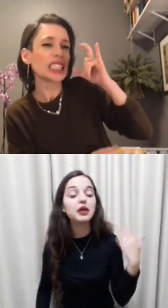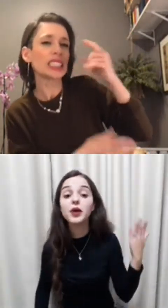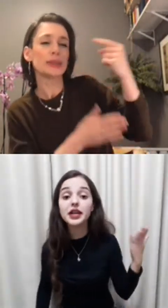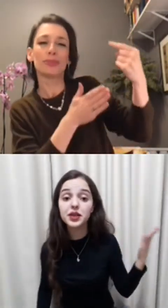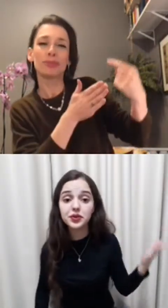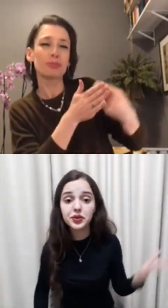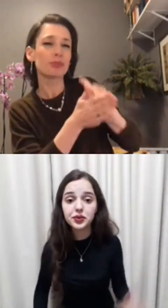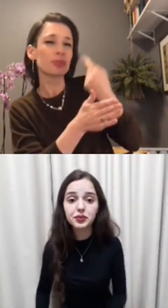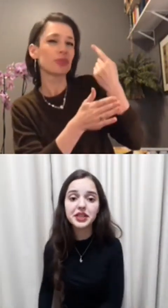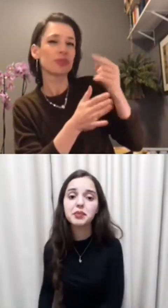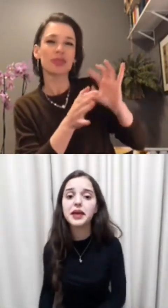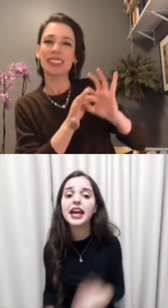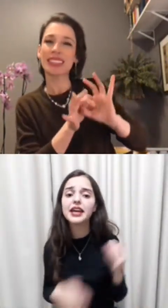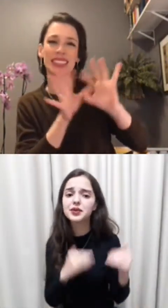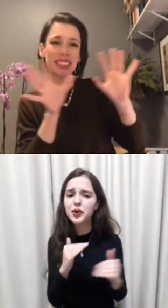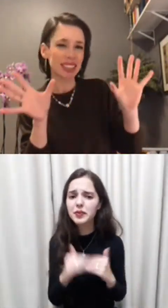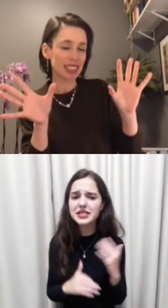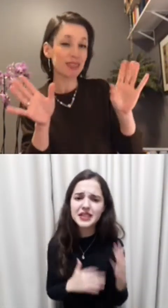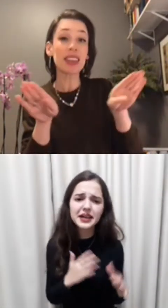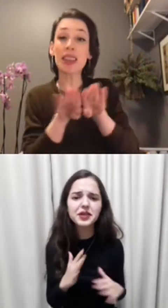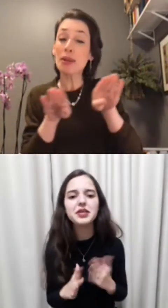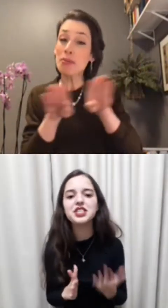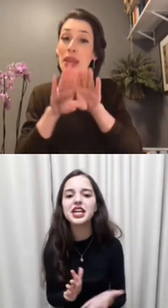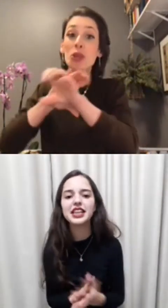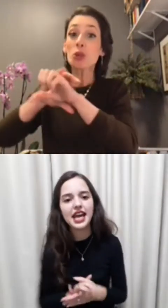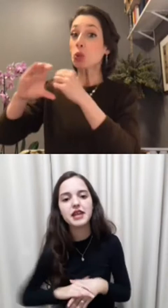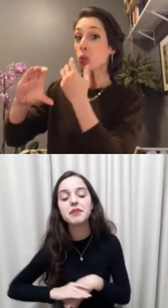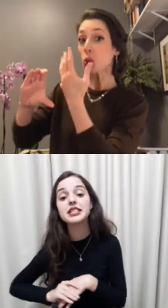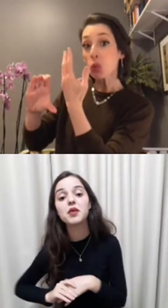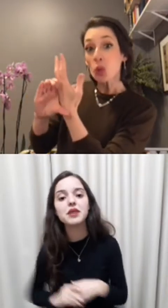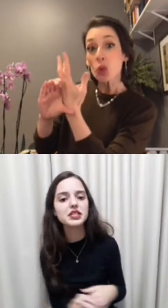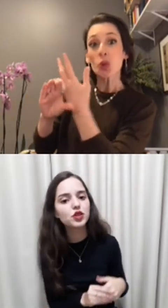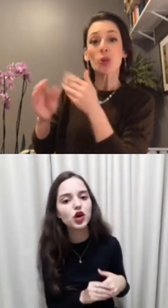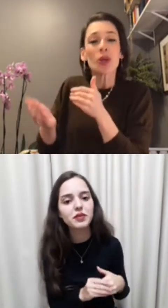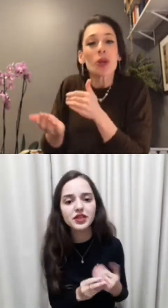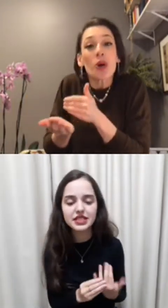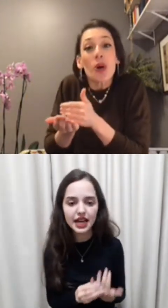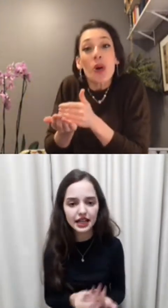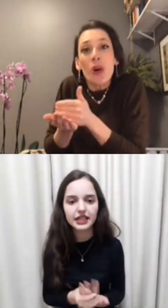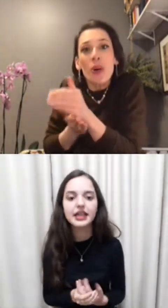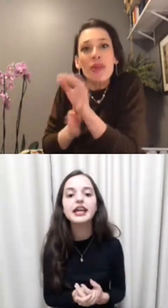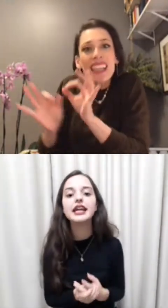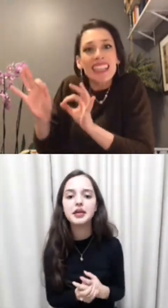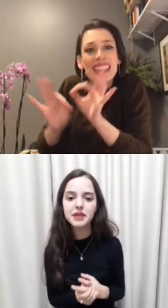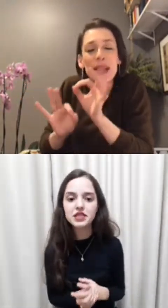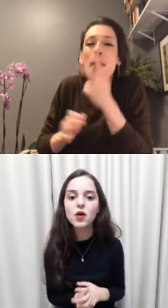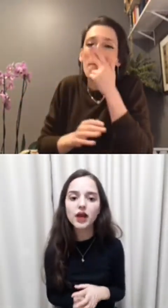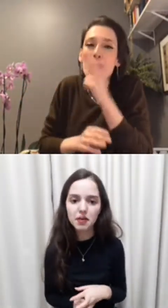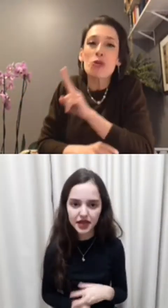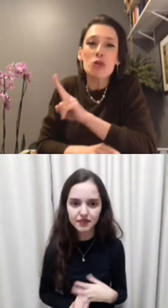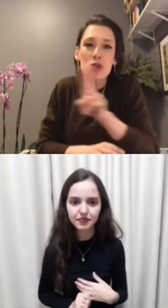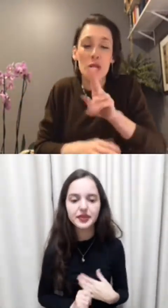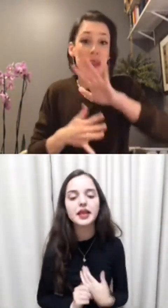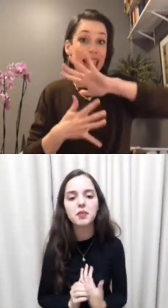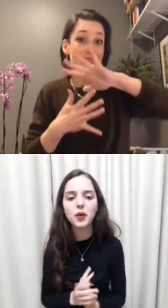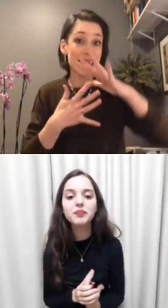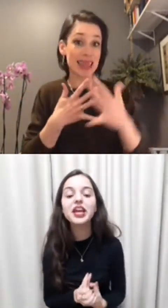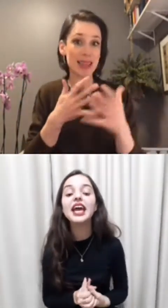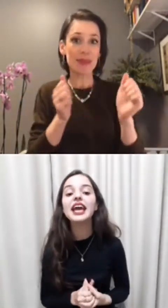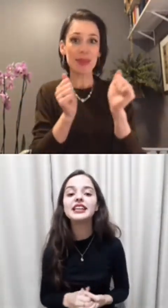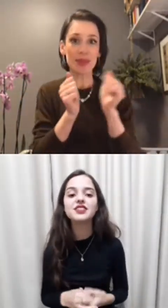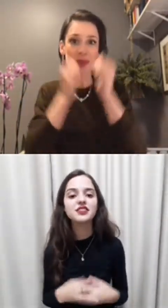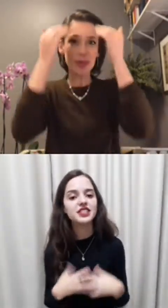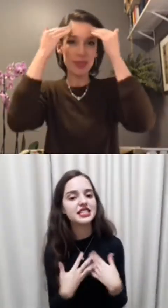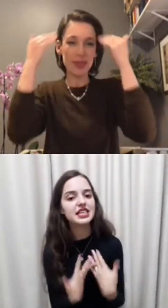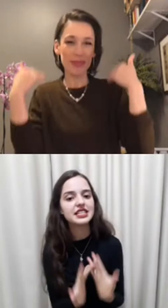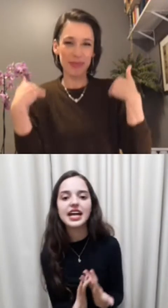Tem o meu canal do YouTube também. Eu tô começando a mexer nele, mas é o mesmo nome do Instagram, Libras com Gabi, tá bom?